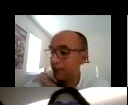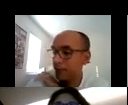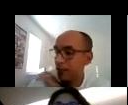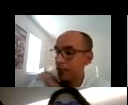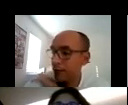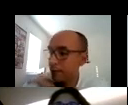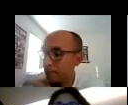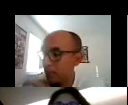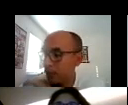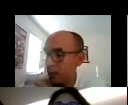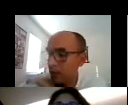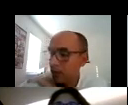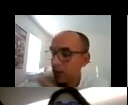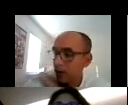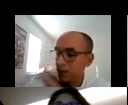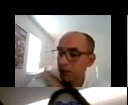alguna